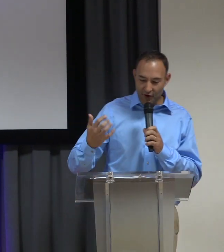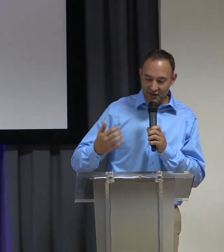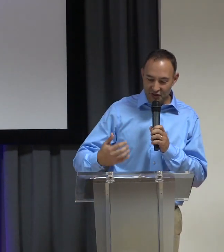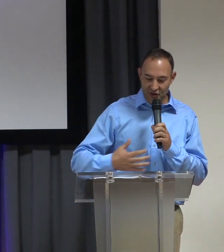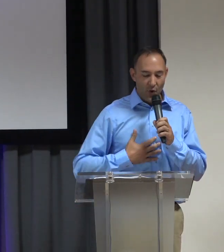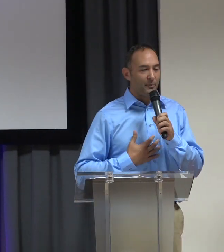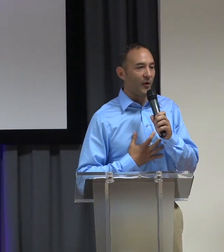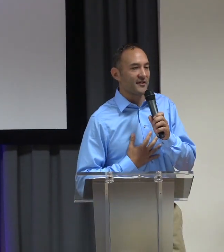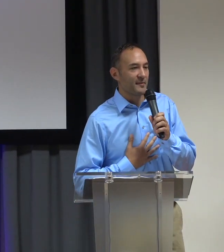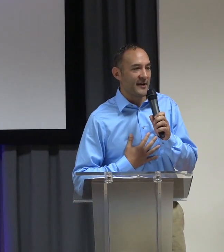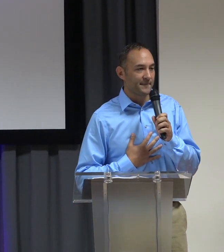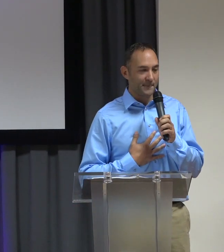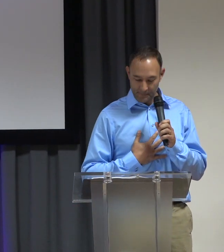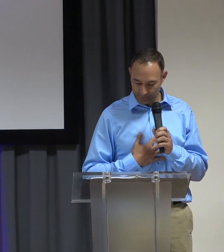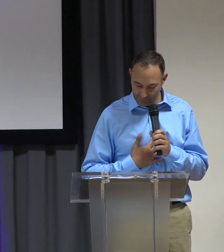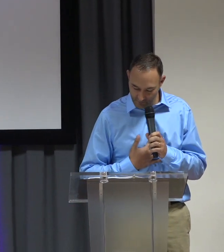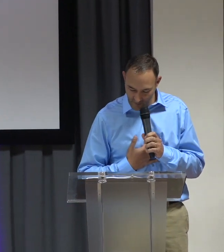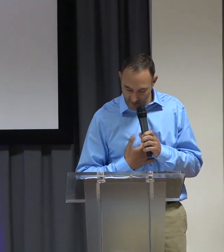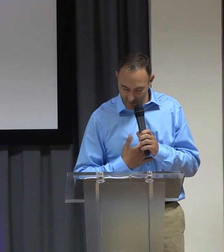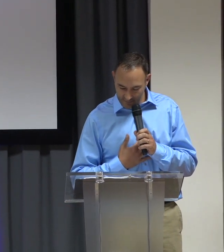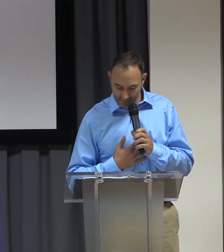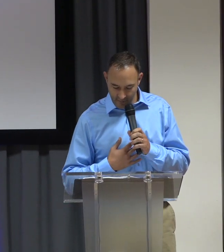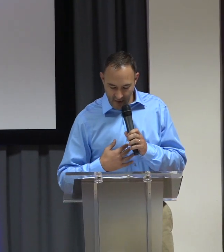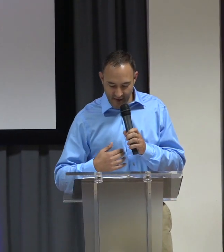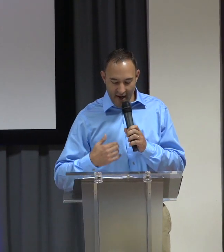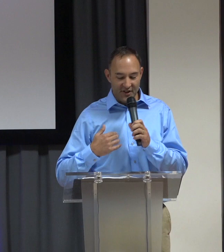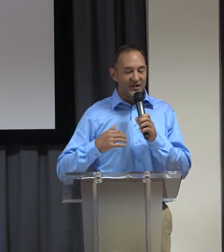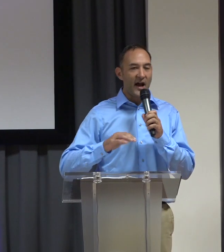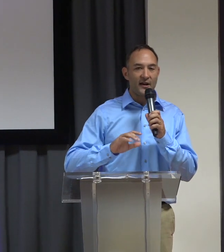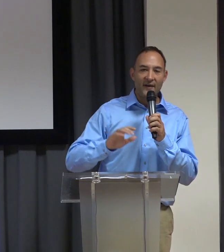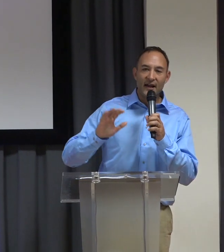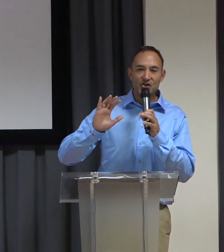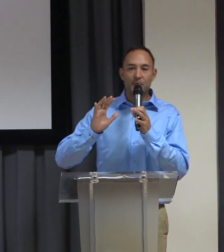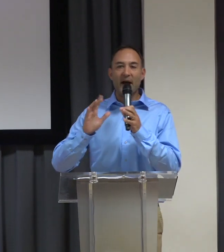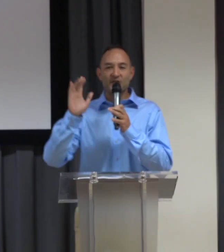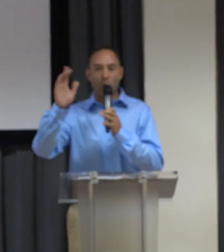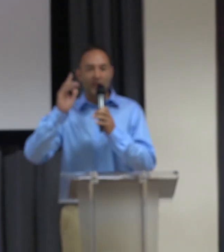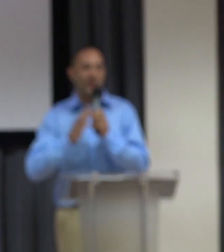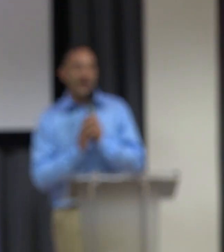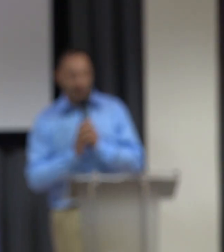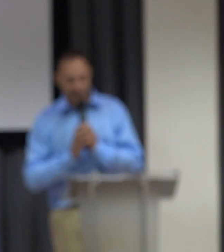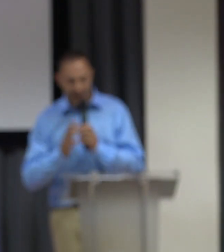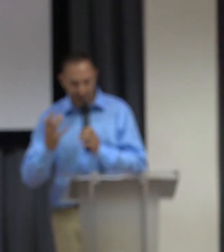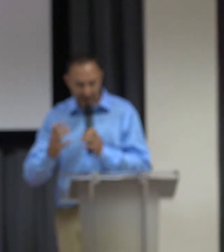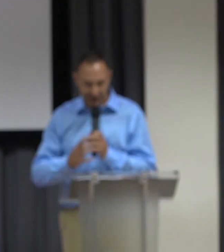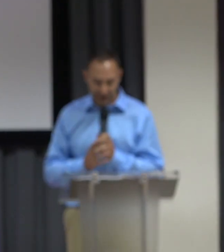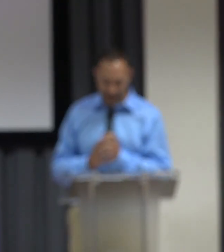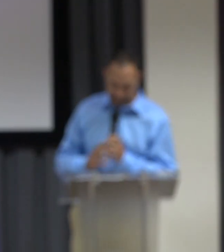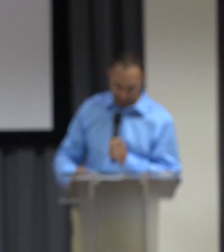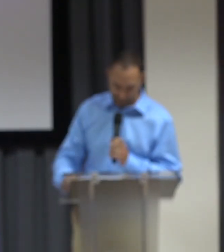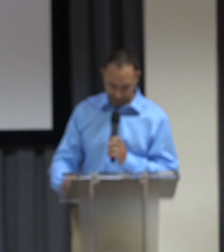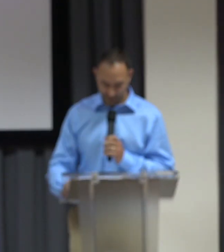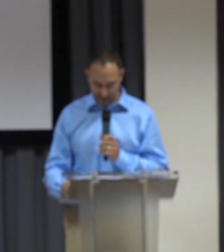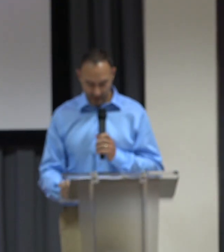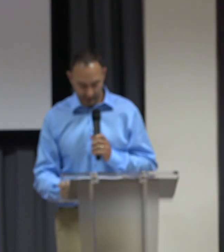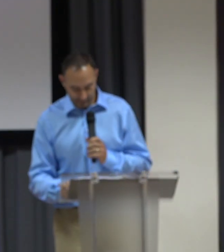This verse is so important to me Ce verset est tellement important pour moi that I've decided if I can just pass one thing on to my 3 children